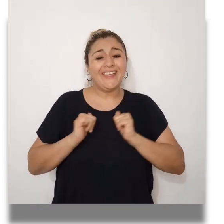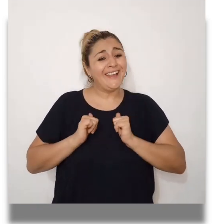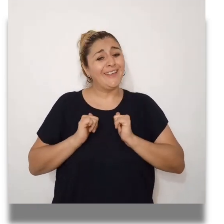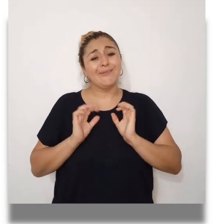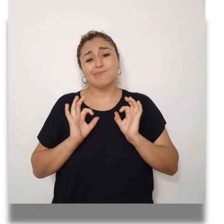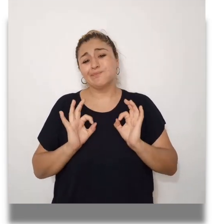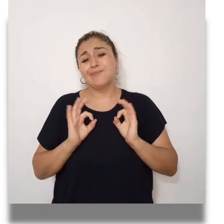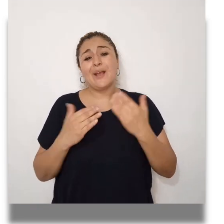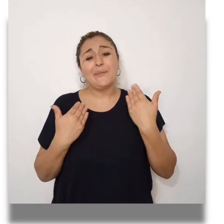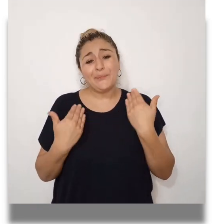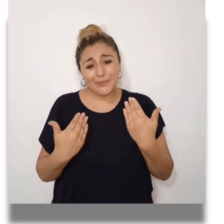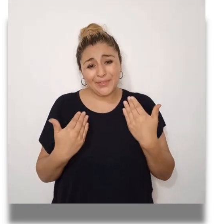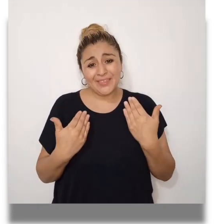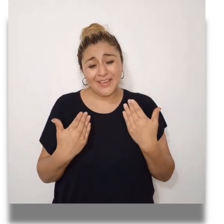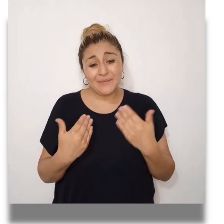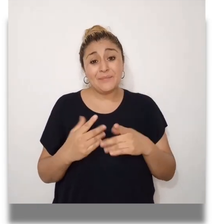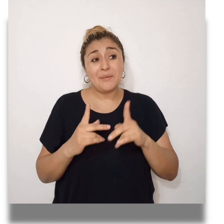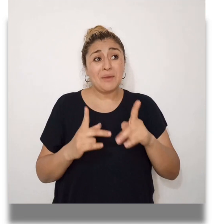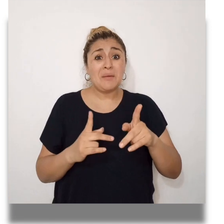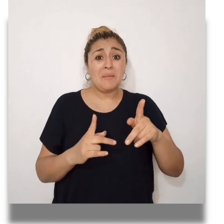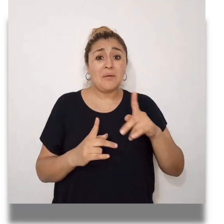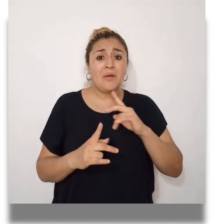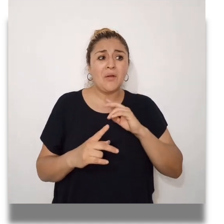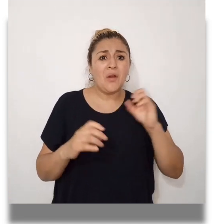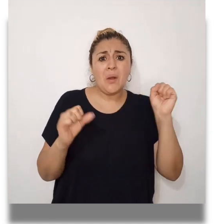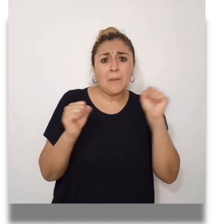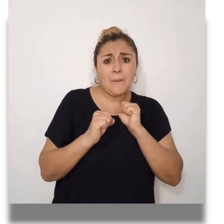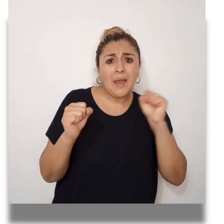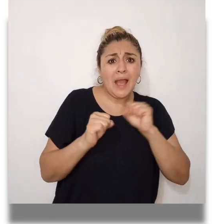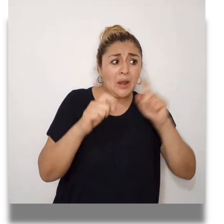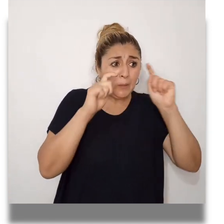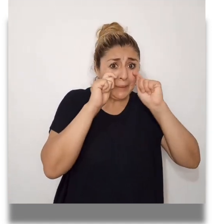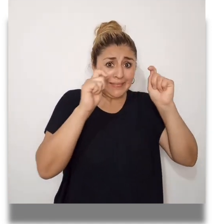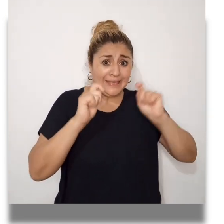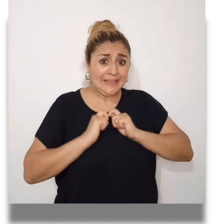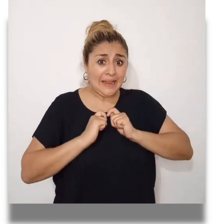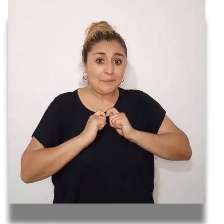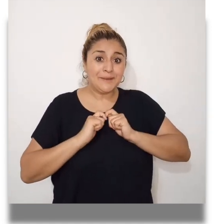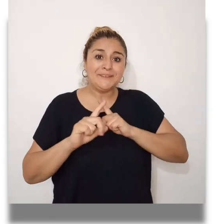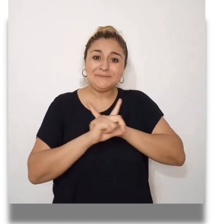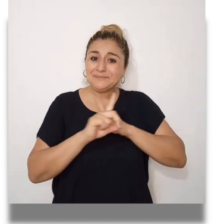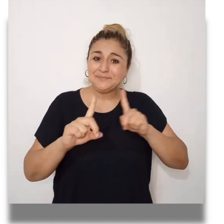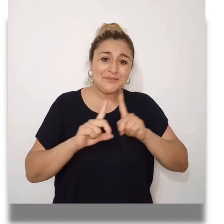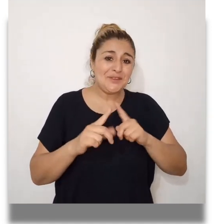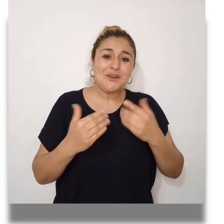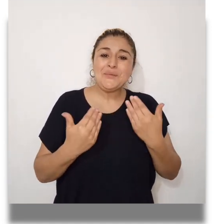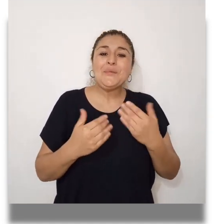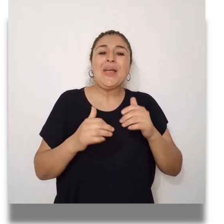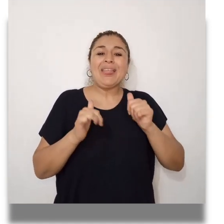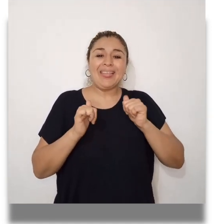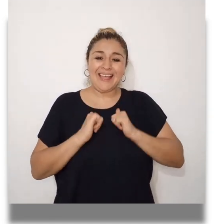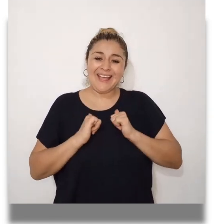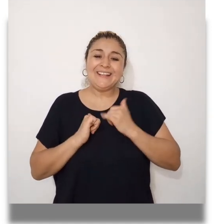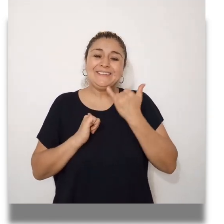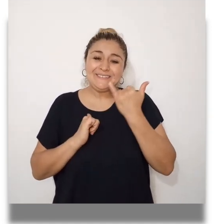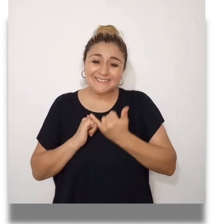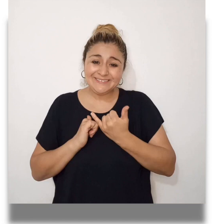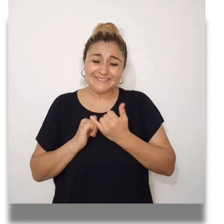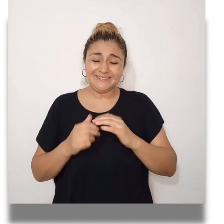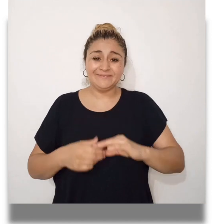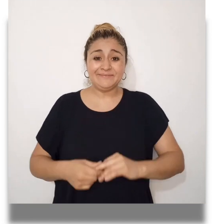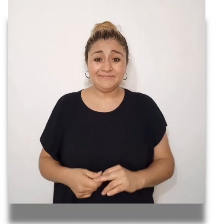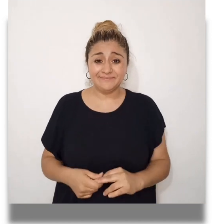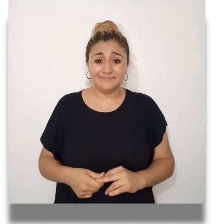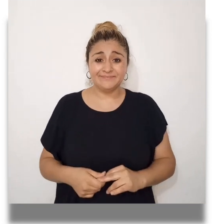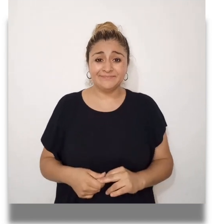hombre. No será visitado de mal. Amén. Qu'est-ce que la crainte de Dieu?